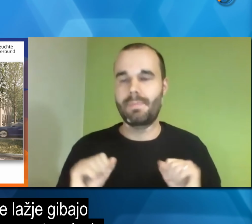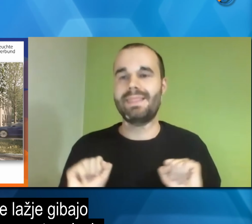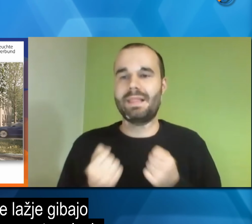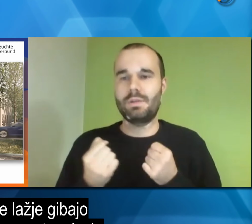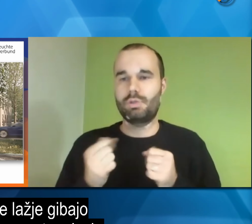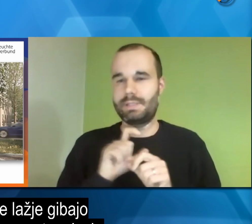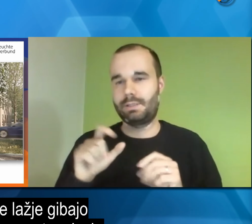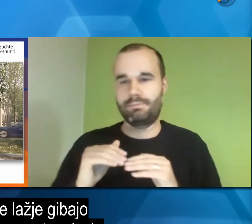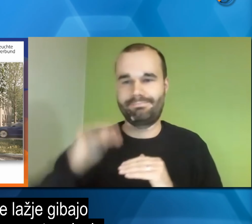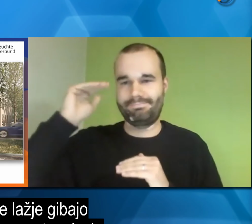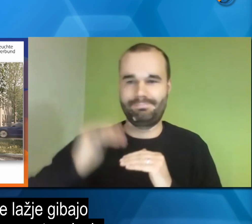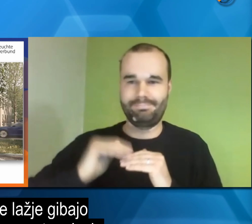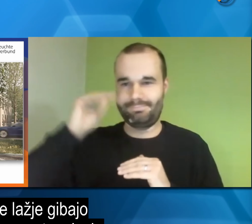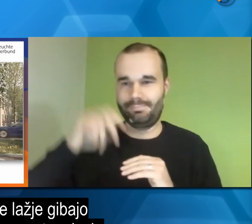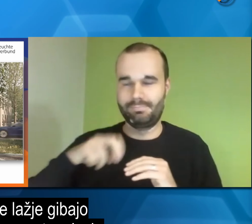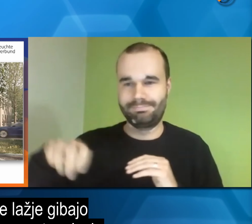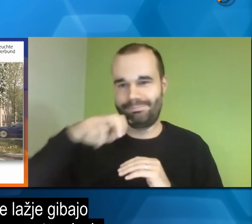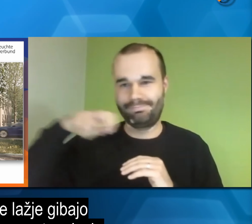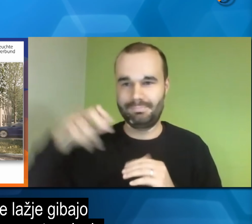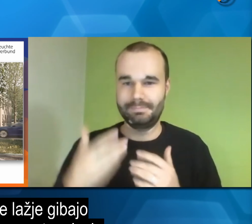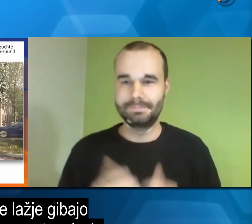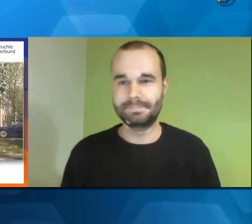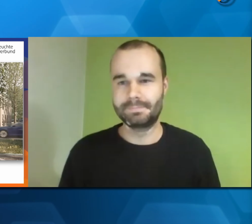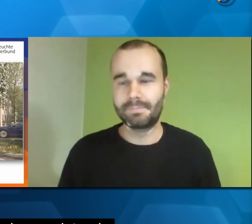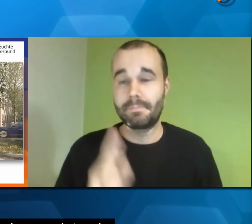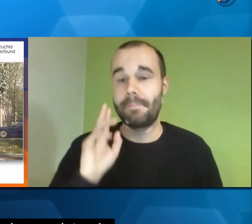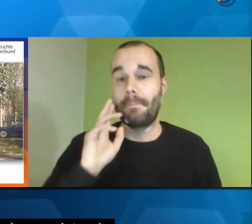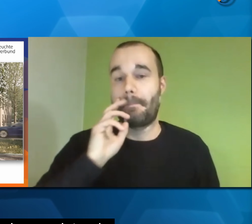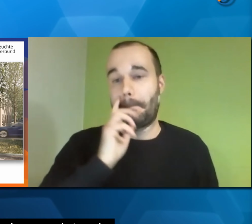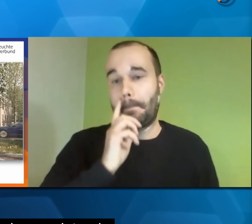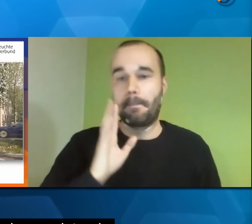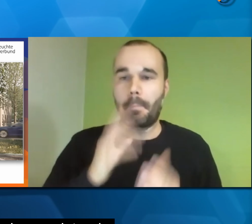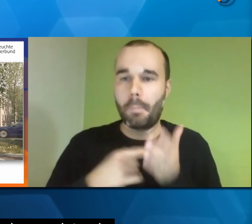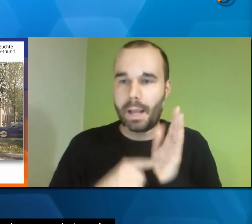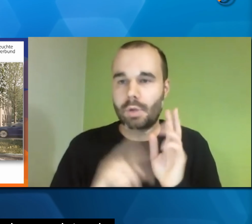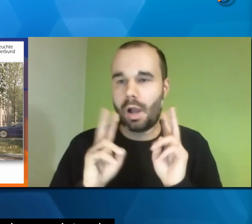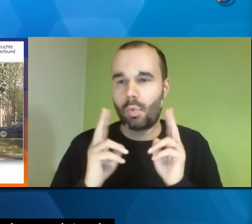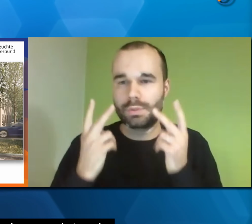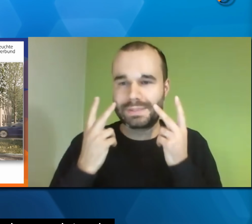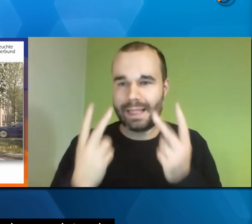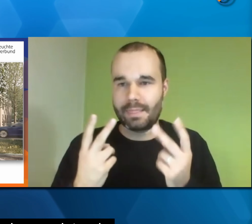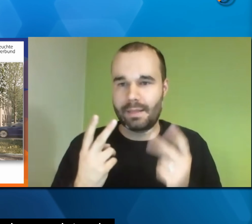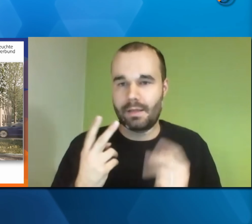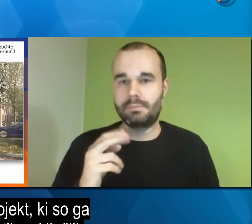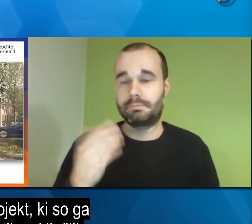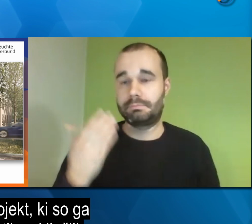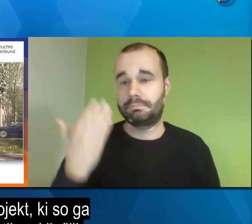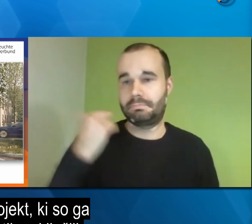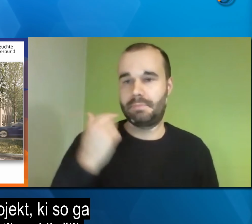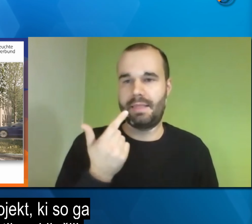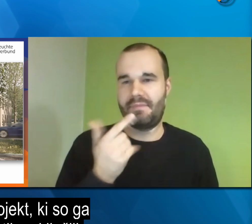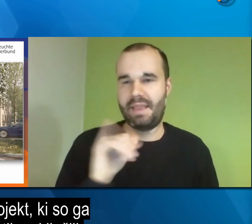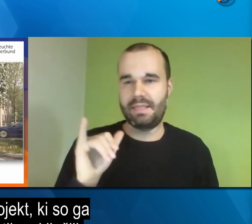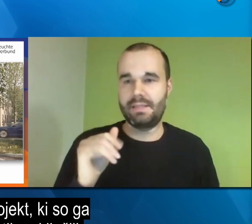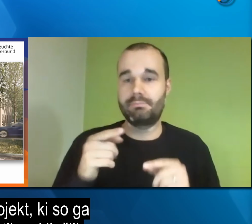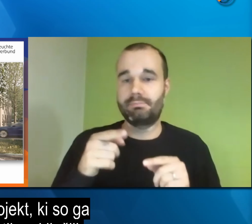Torej ljudje, ki se pa lažje gibajo in lahko hodijo po stopnicah, pa bodo v zgornjem nadstropju. Zdaj pa, to